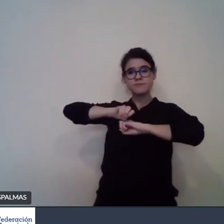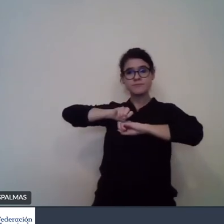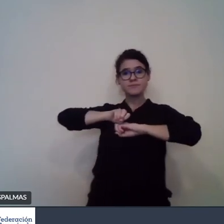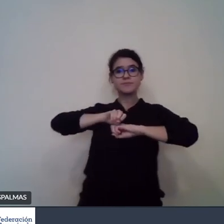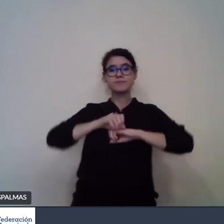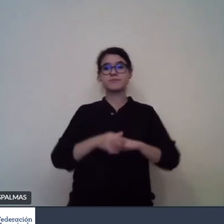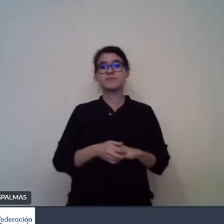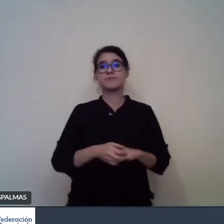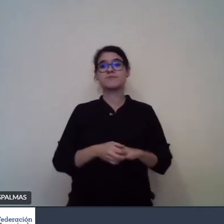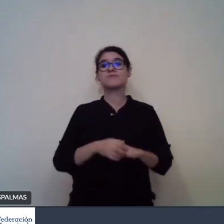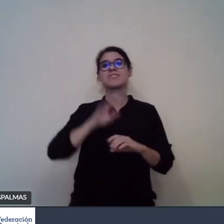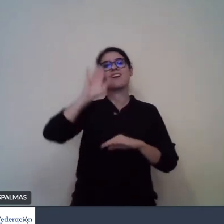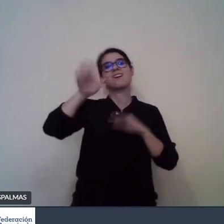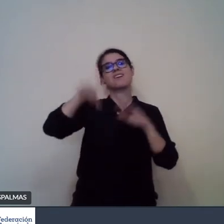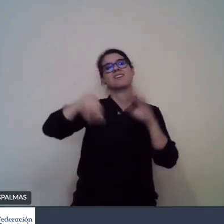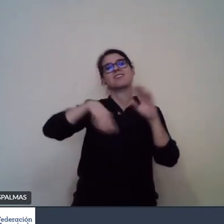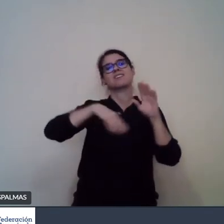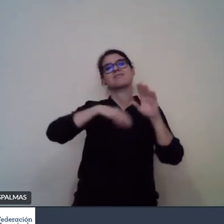Extra pase.